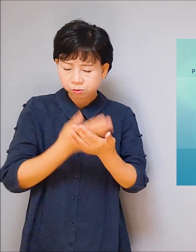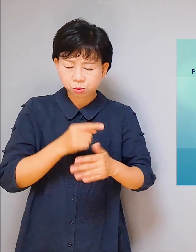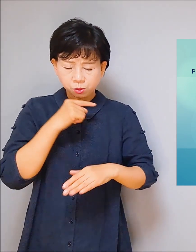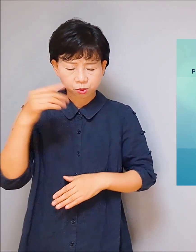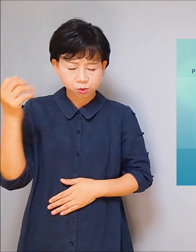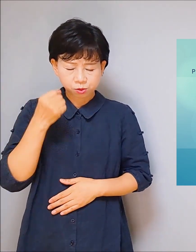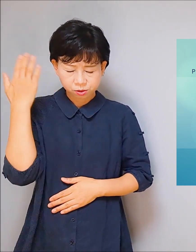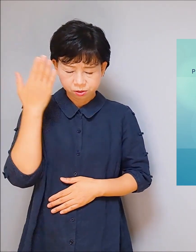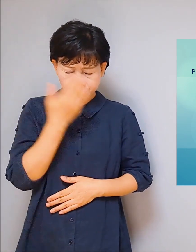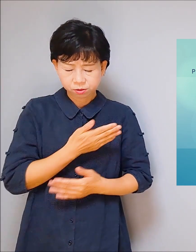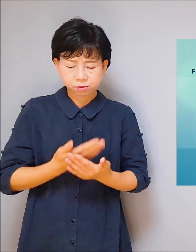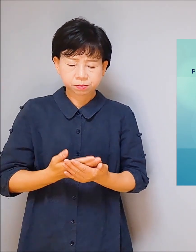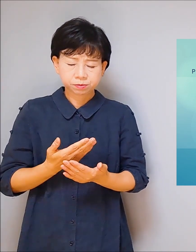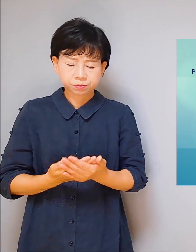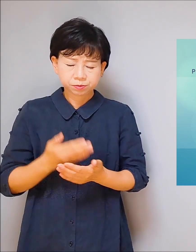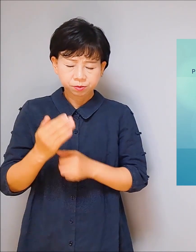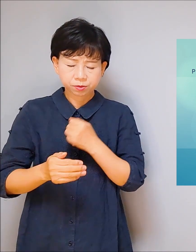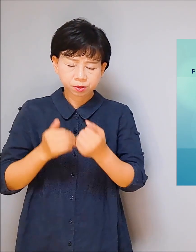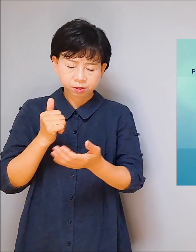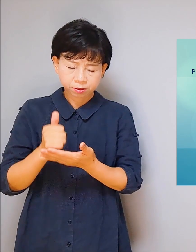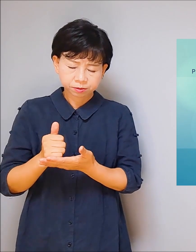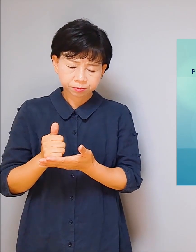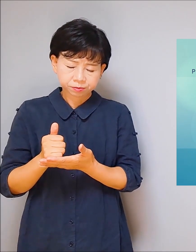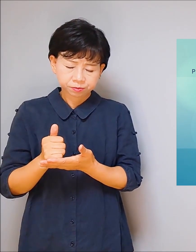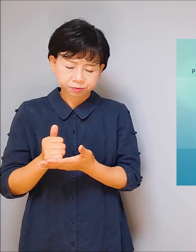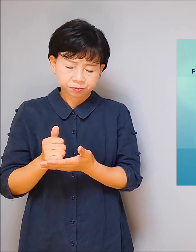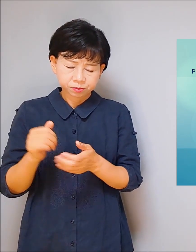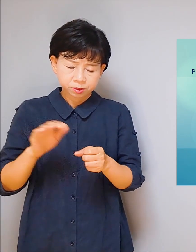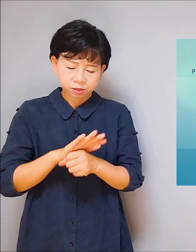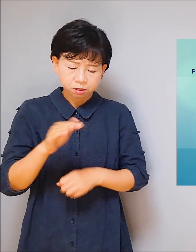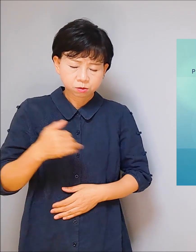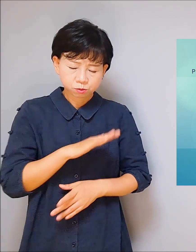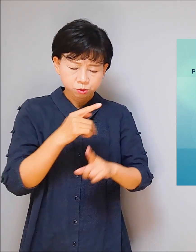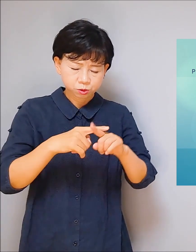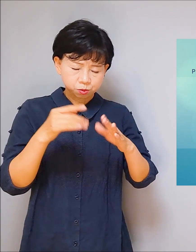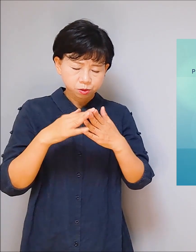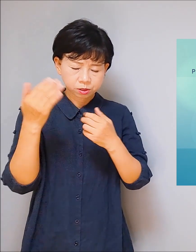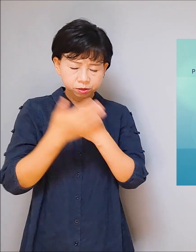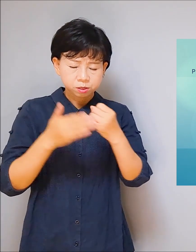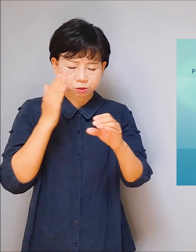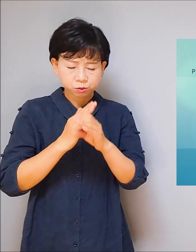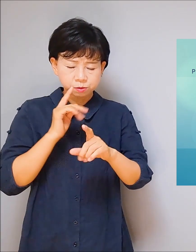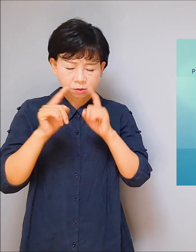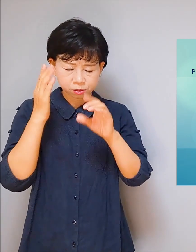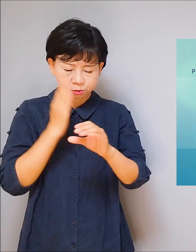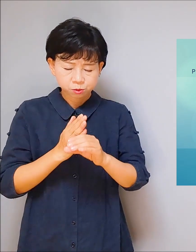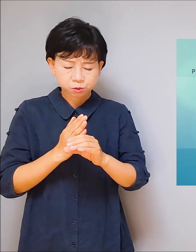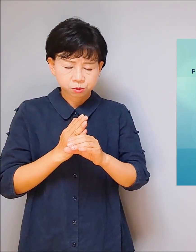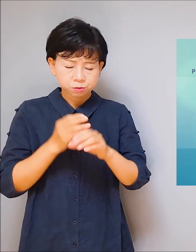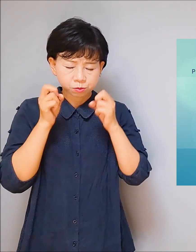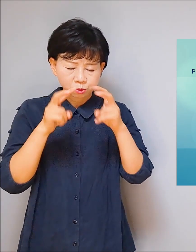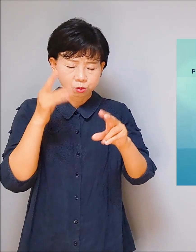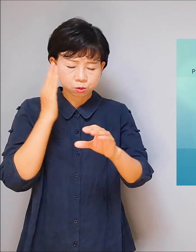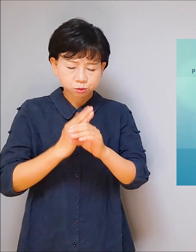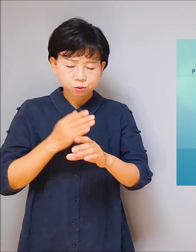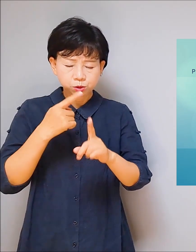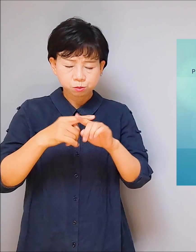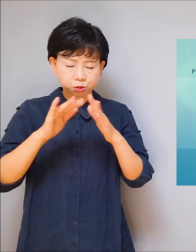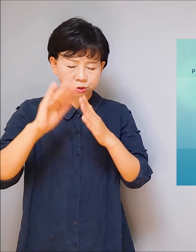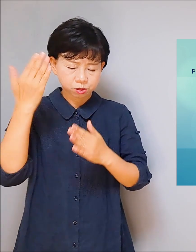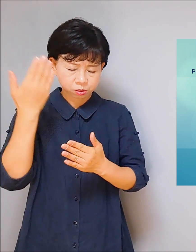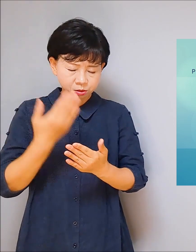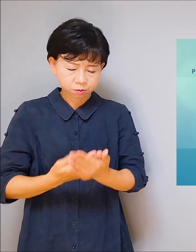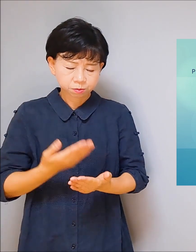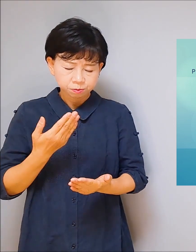정결케 하옵소서. 사랑의 하나님, 사랑하는 우리 교회가 은혜 중심, 말씀 중심, 선교 중심의 교회가 되게